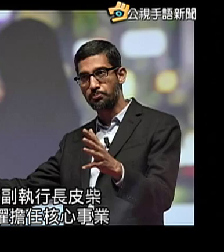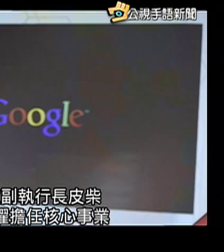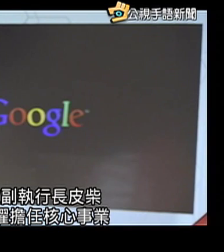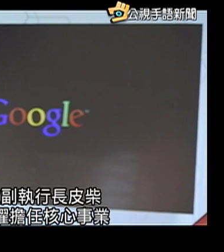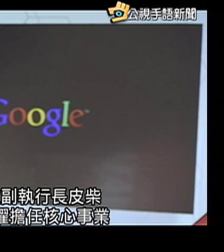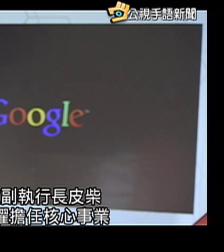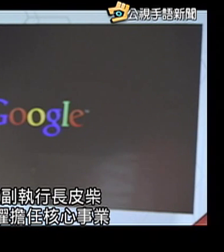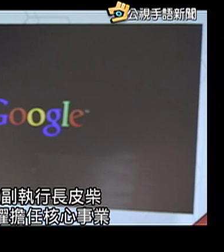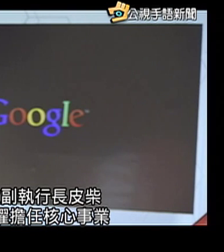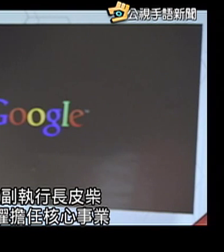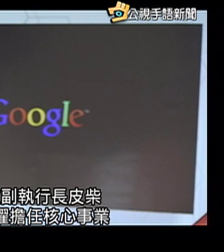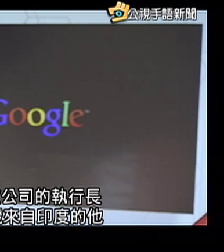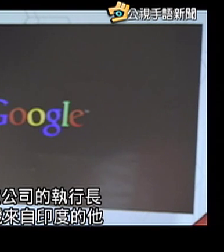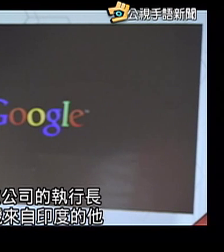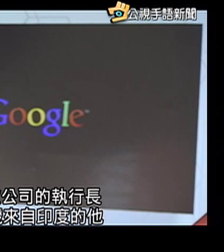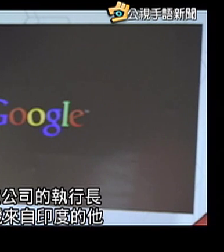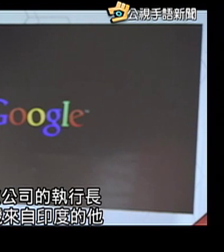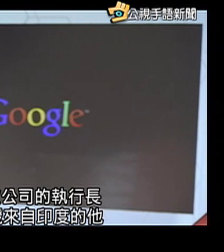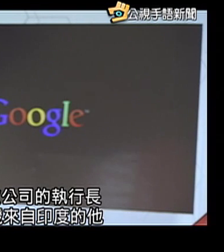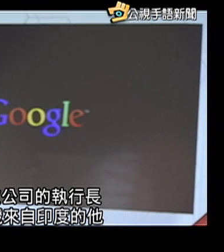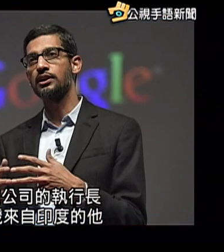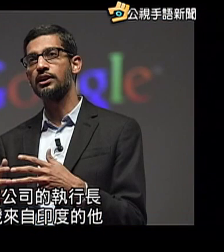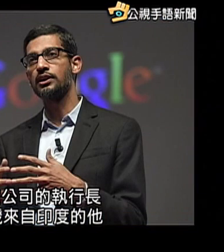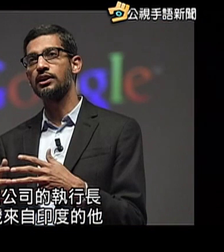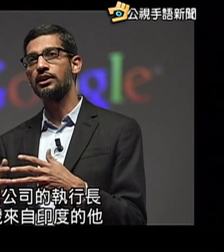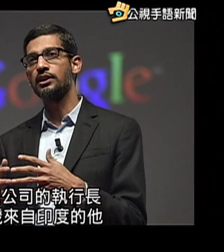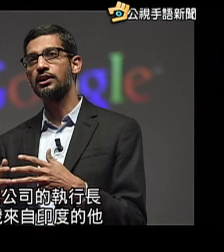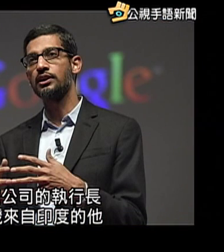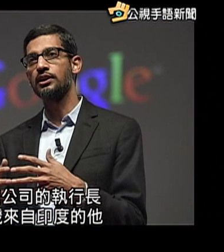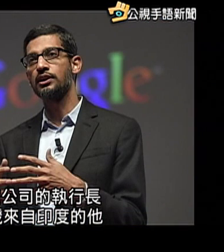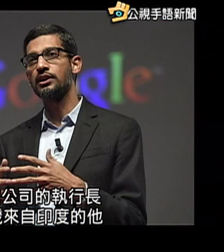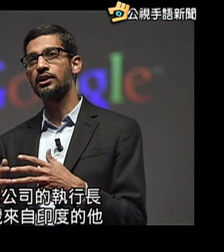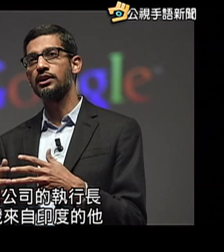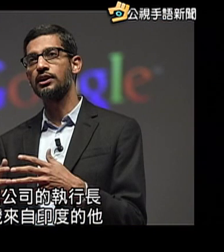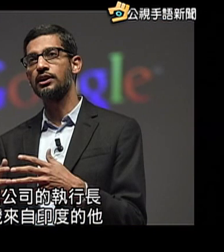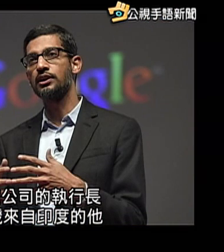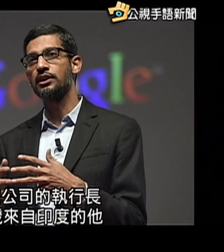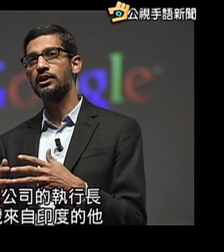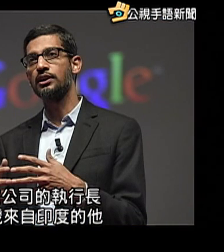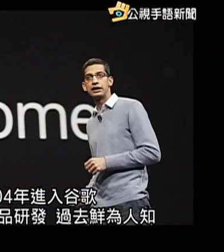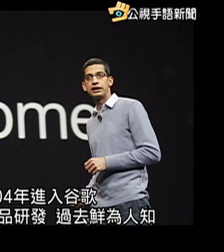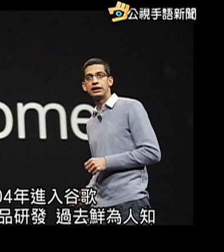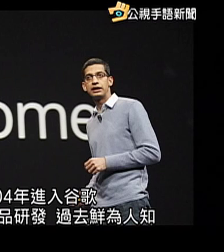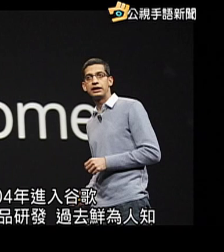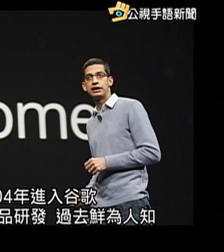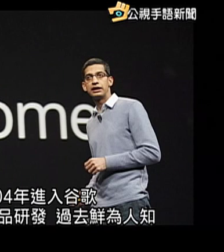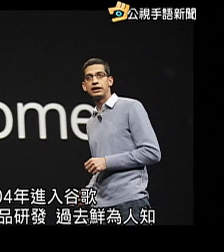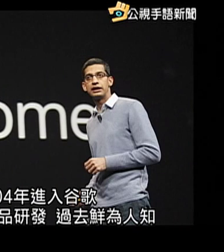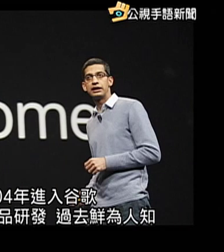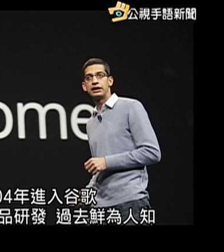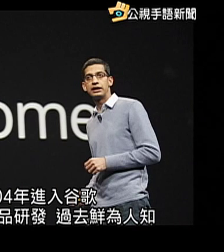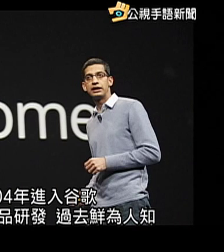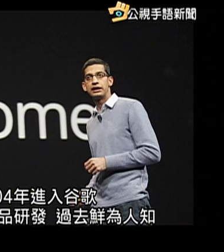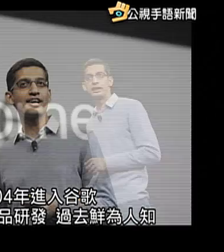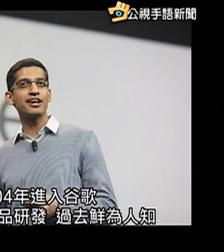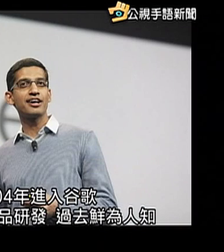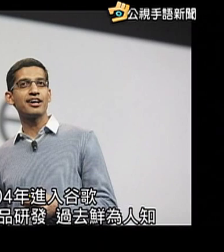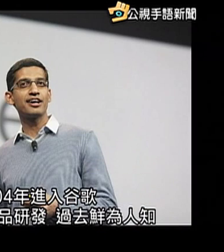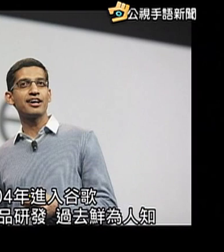任核心事业谷歌公司的执行长。43岁来自印度的他，2004年进入谷歌，长期负责产品研